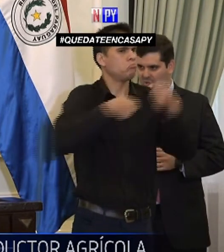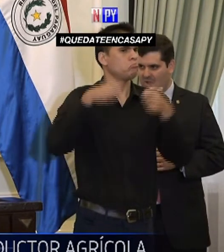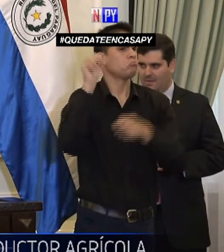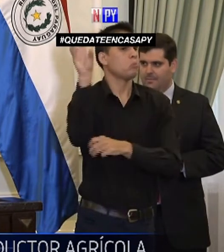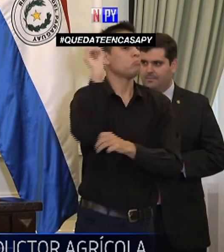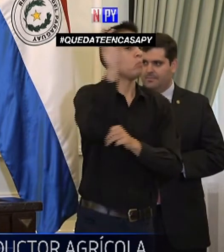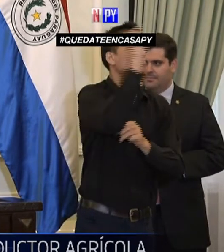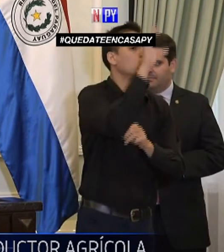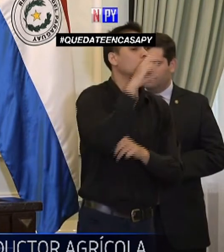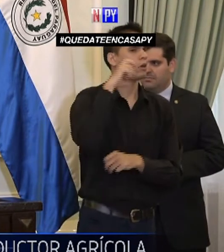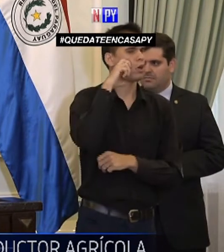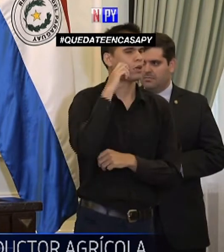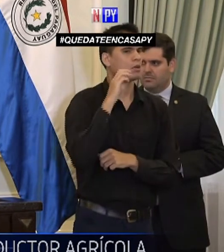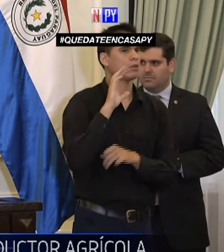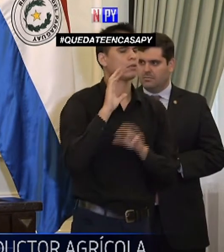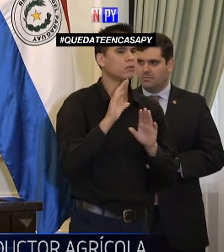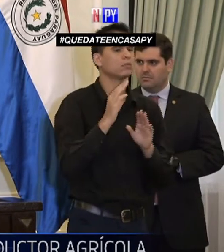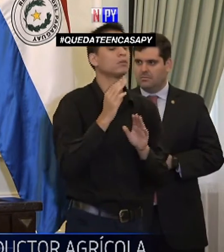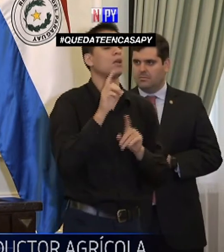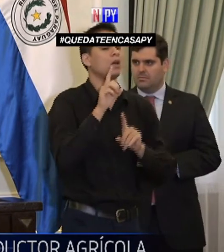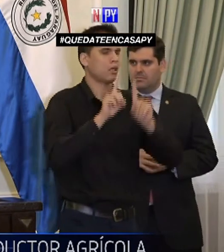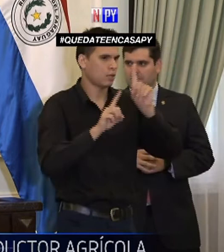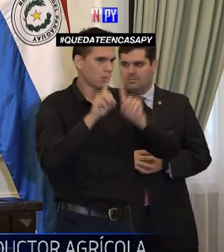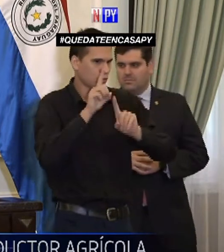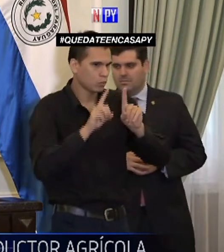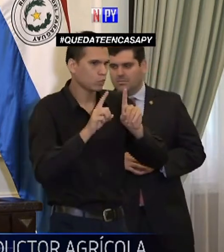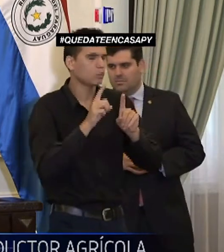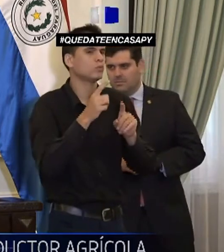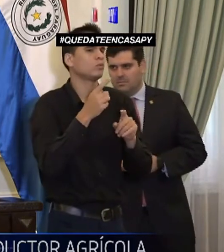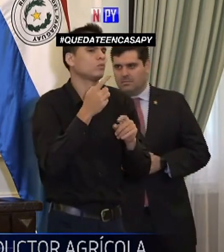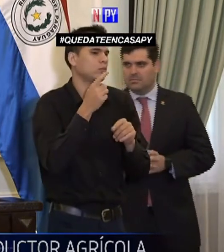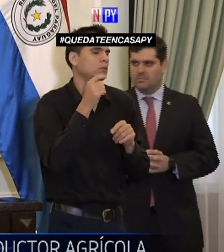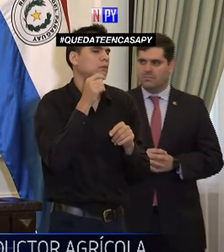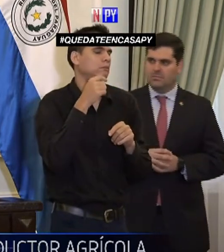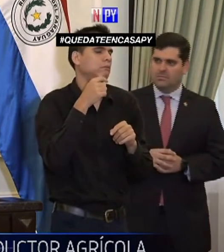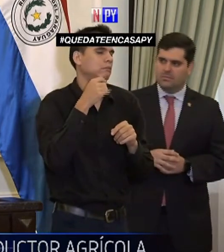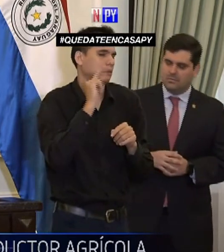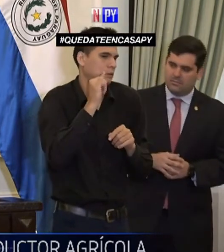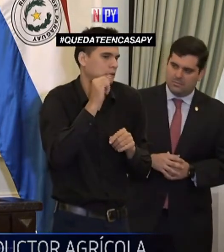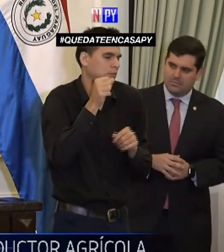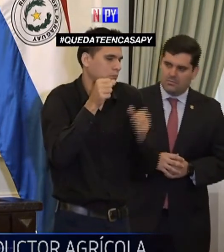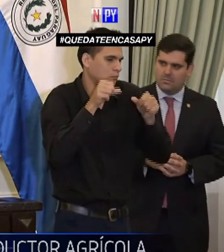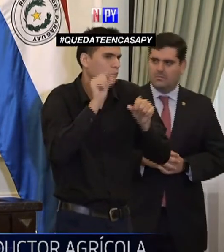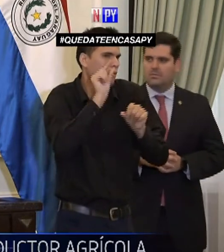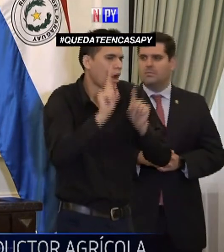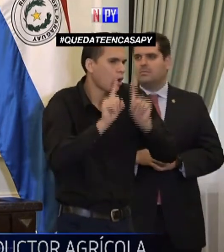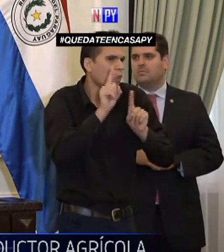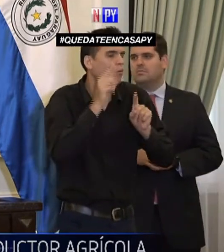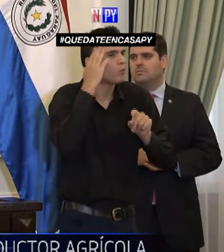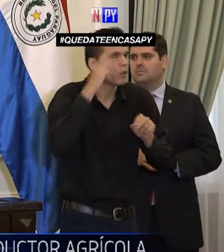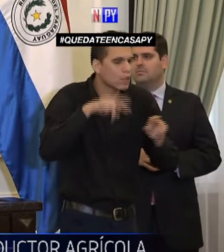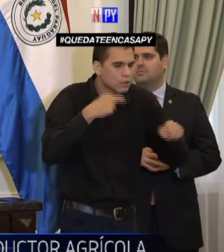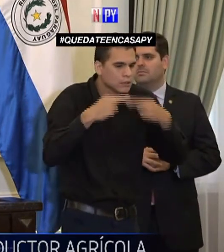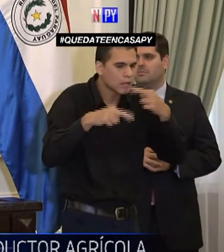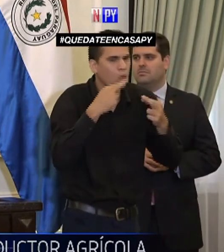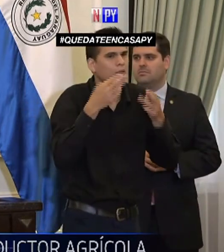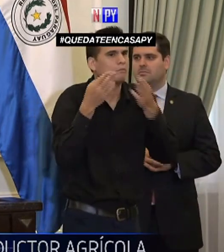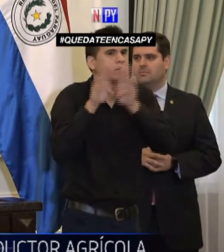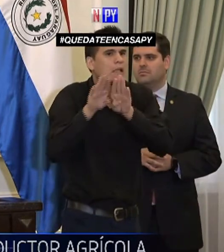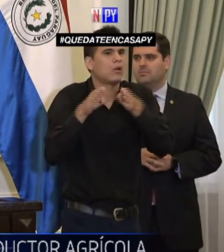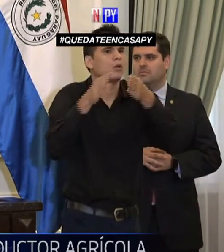a cortes premium, sí están cayendo, obviamente, porque los restaurantes están cerrados. Pero en general, nosotros no estamos